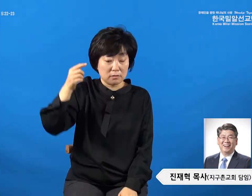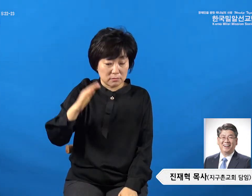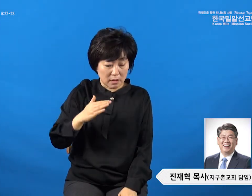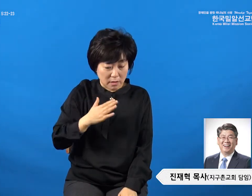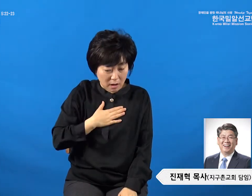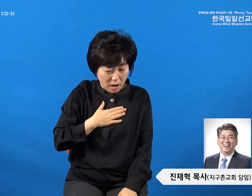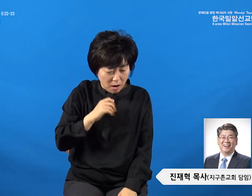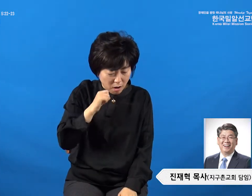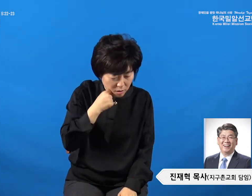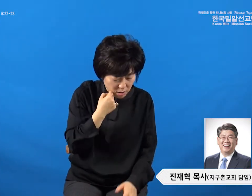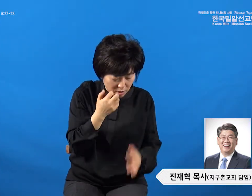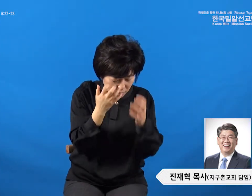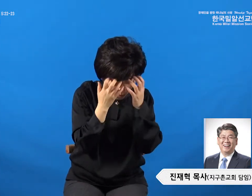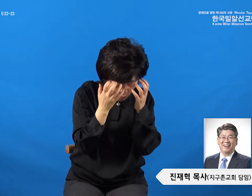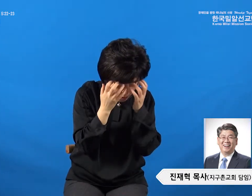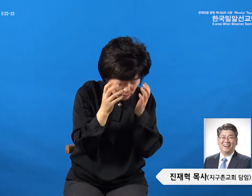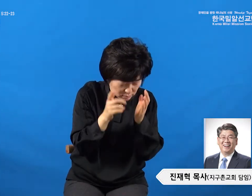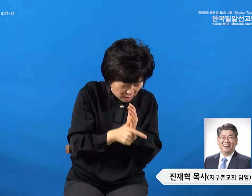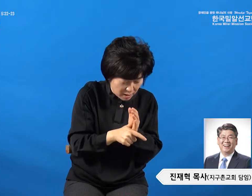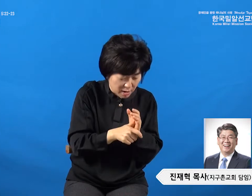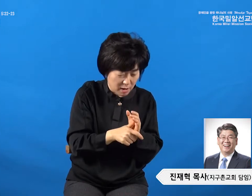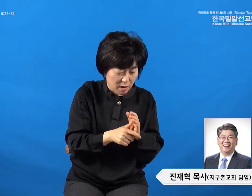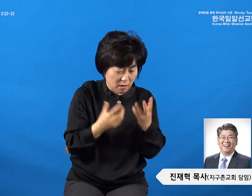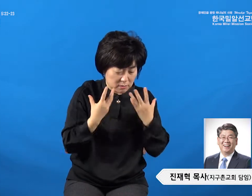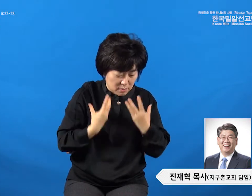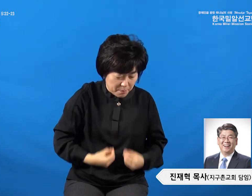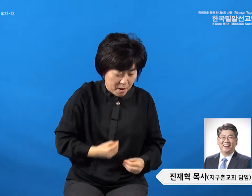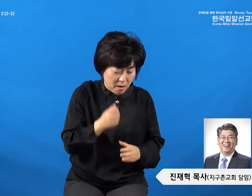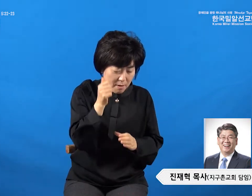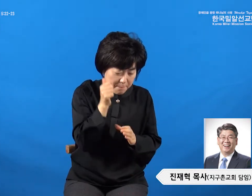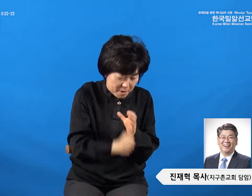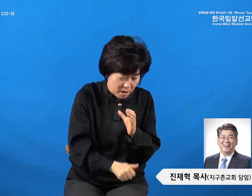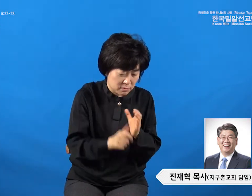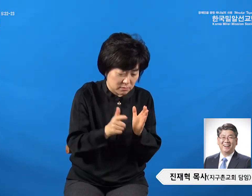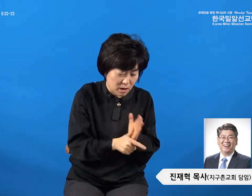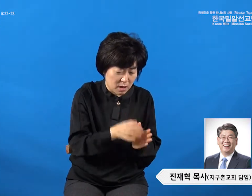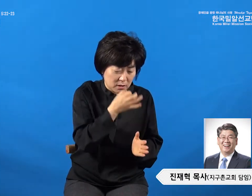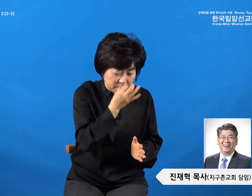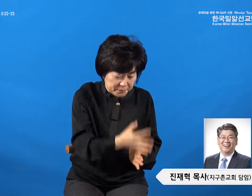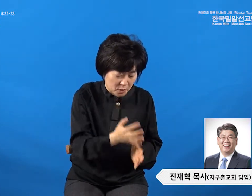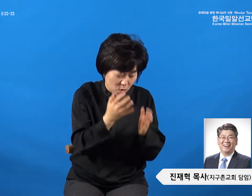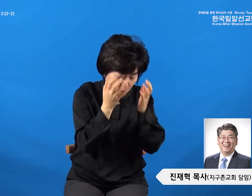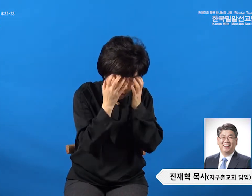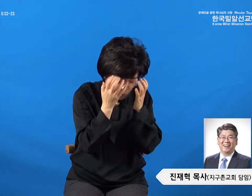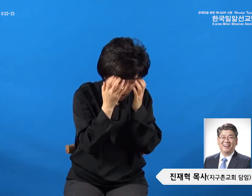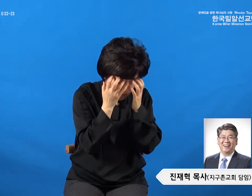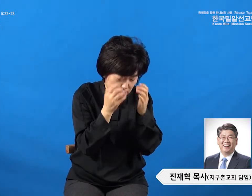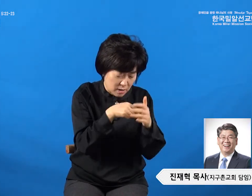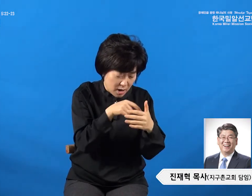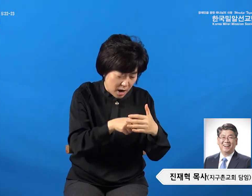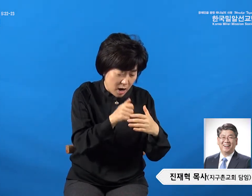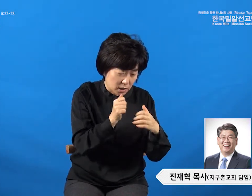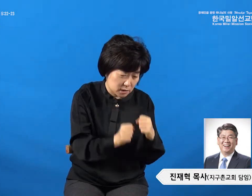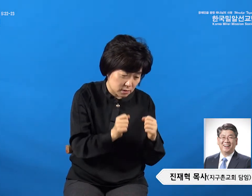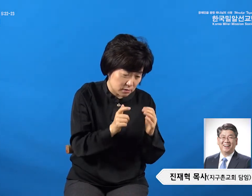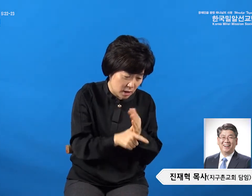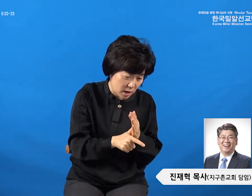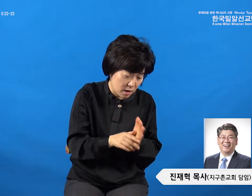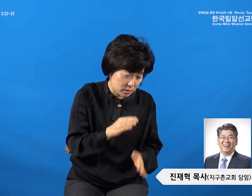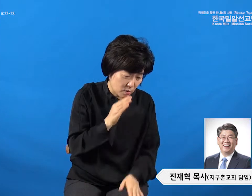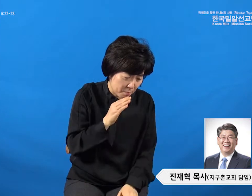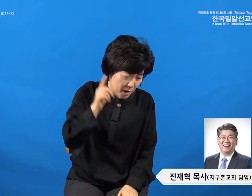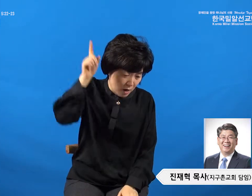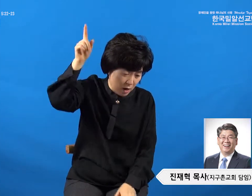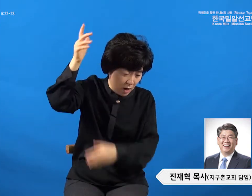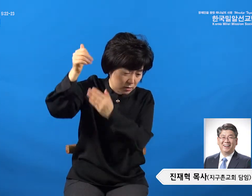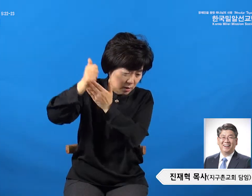불구하고, 때로는 우리가 어려운 일을 당할 때, 설명할 수 없는 일을 당할 때, 힘들고 고난 가운데 있을 때